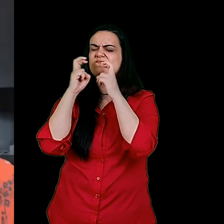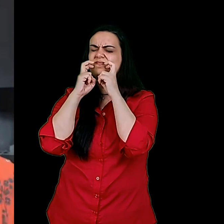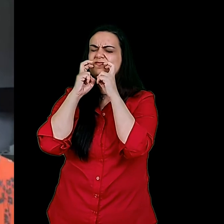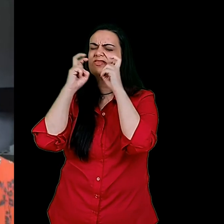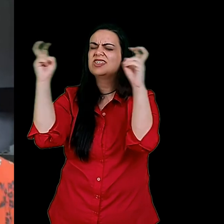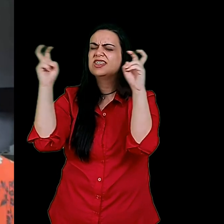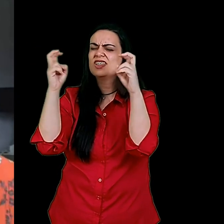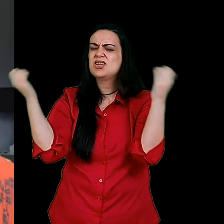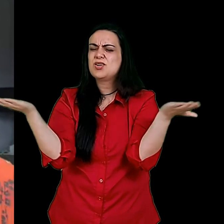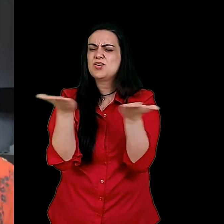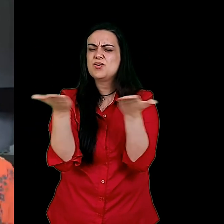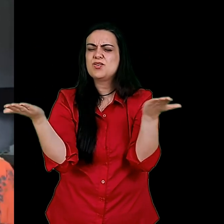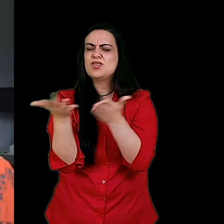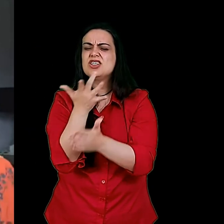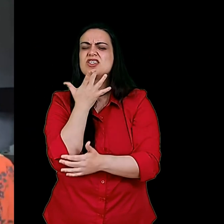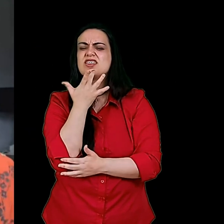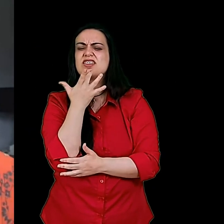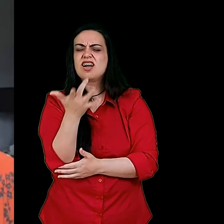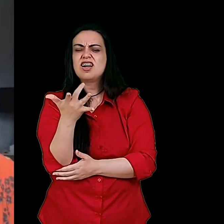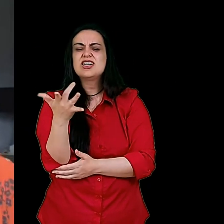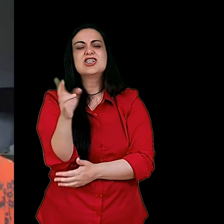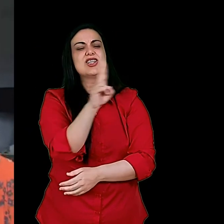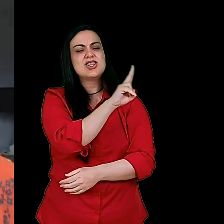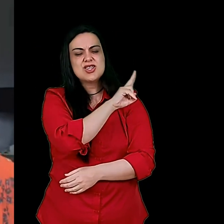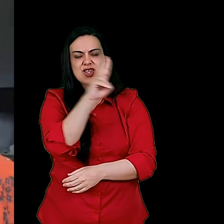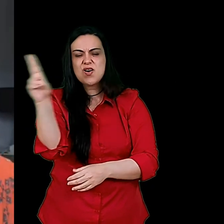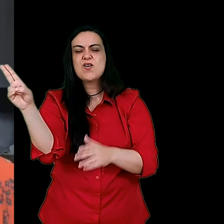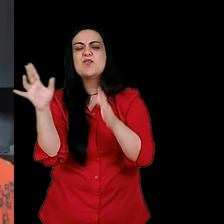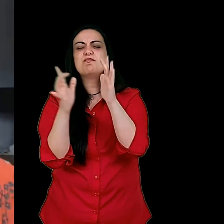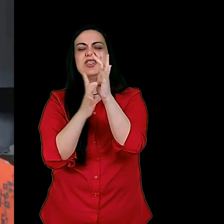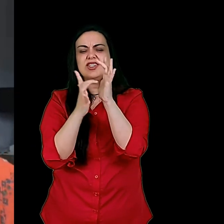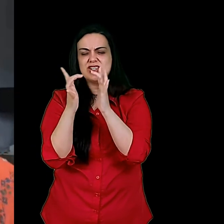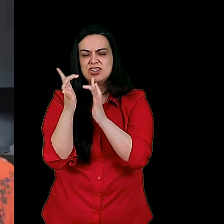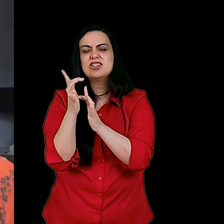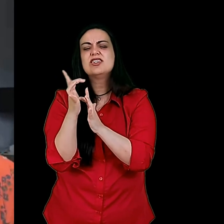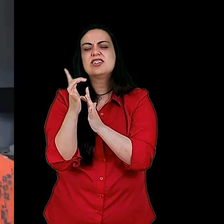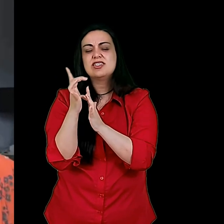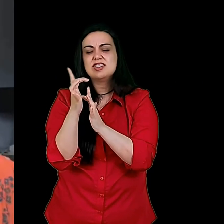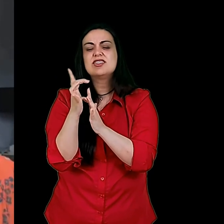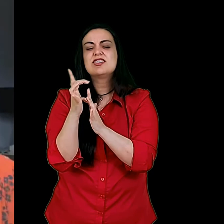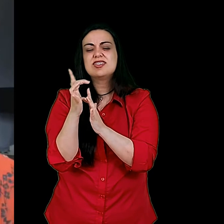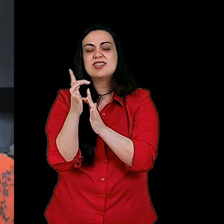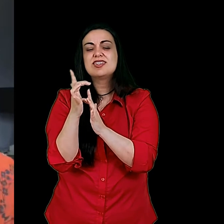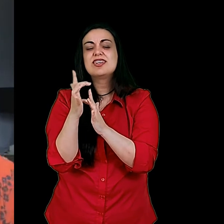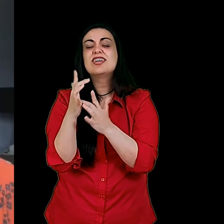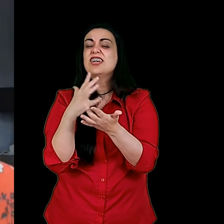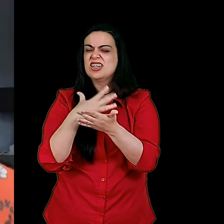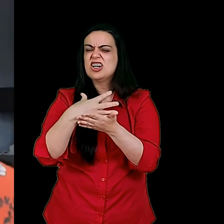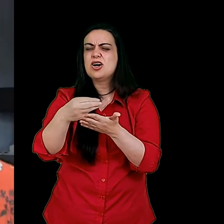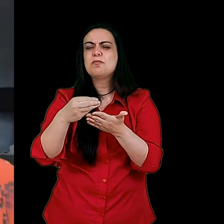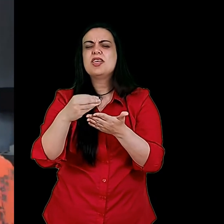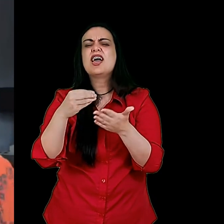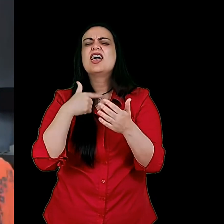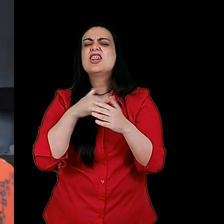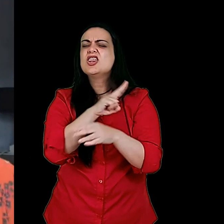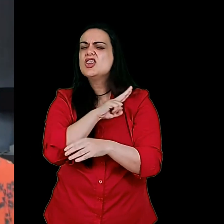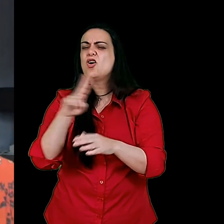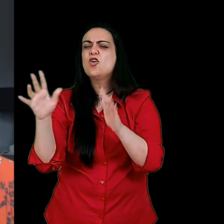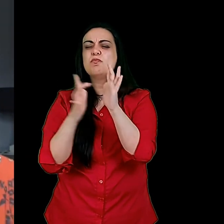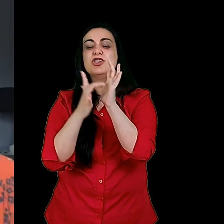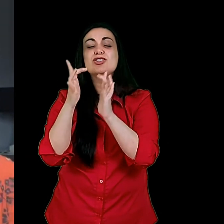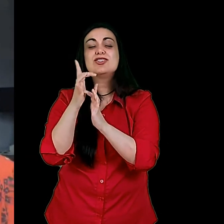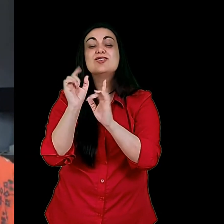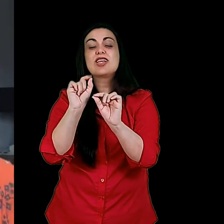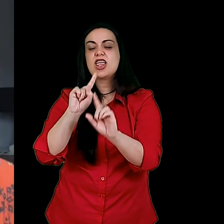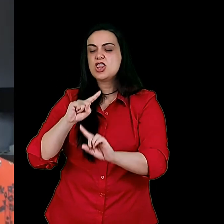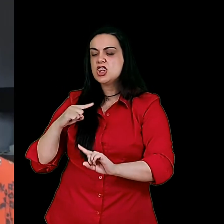suplico nesta tarde, em nome de Jesus. Agora diga, é o que nós